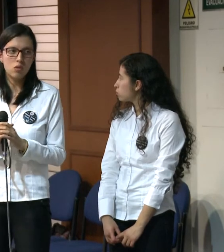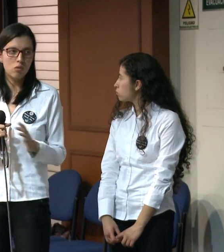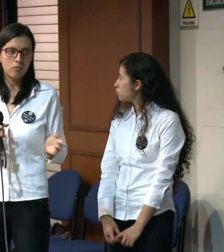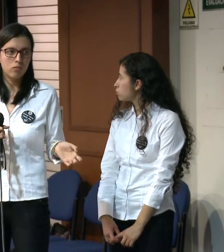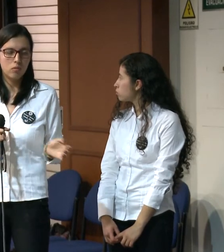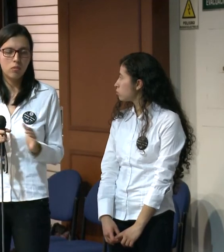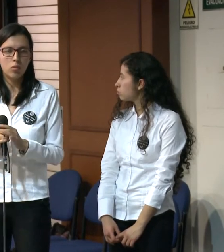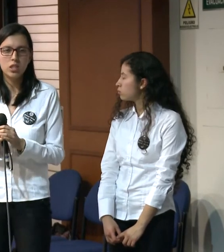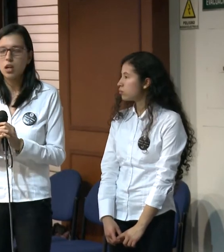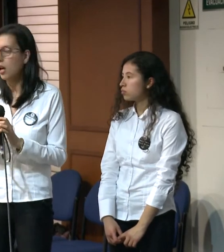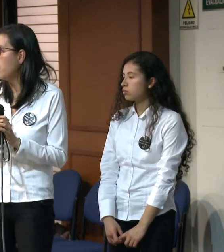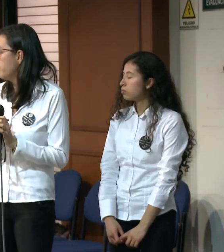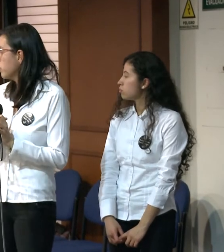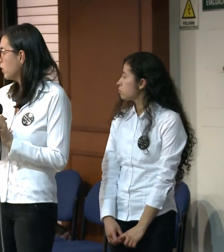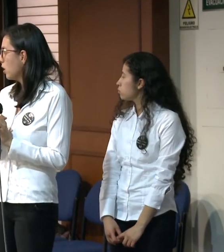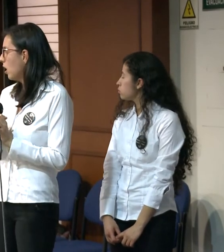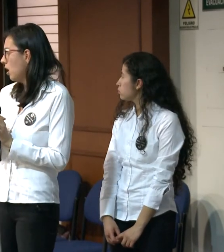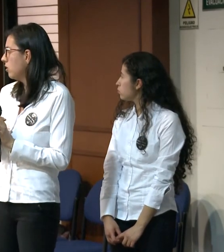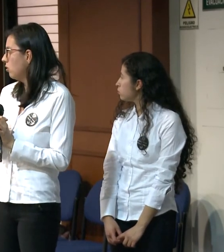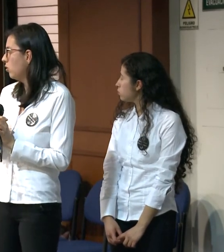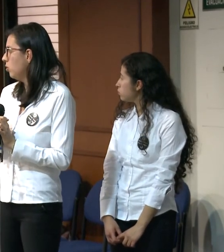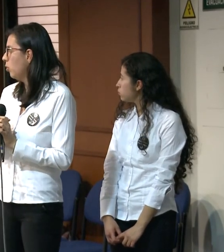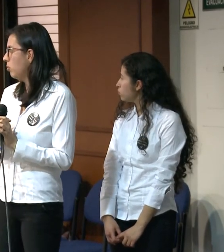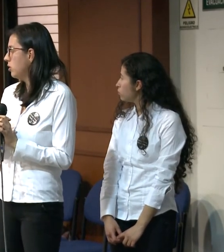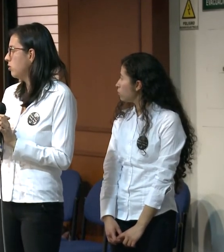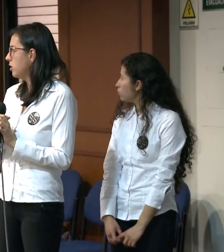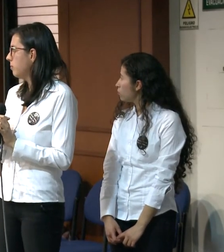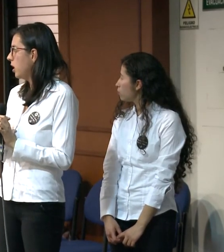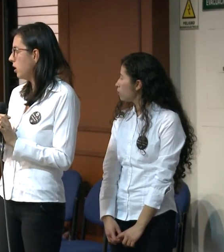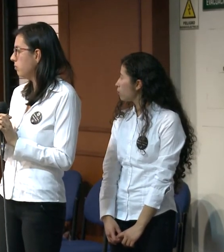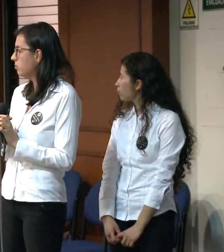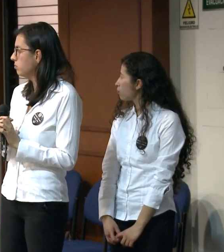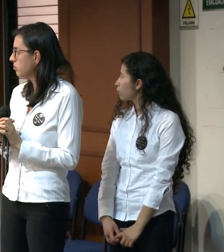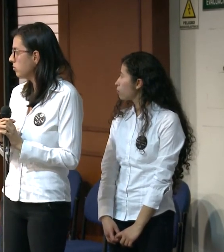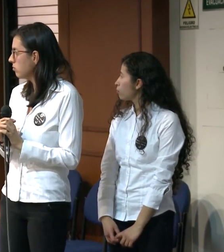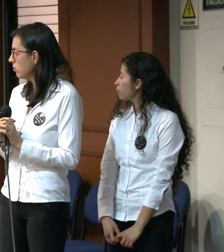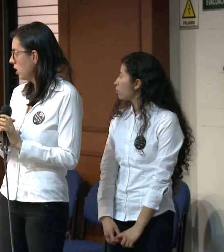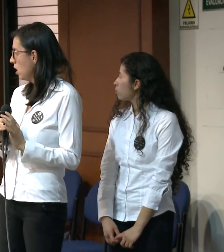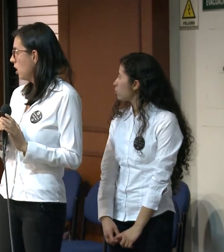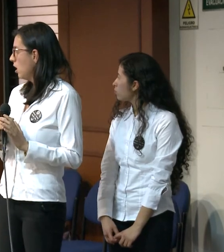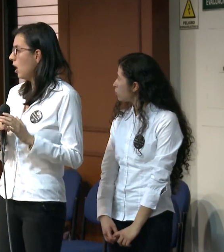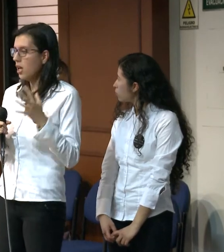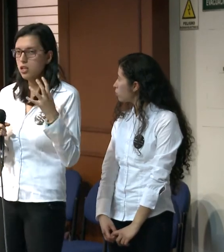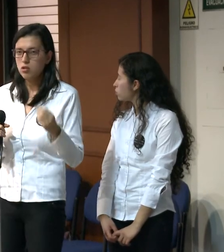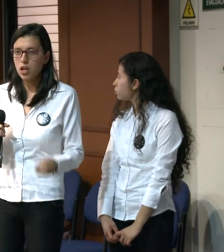discapacidad, sino pues a todo tipo de personas.